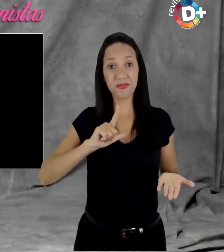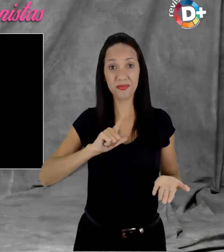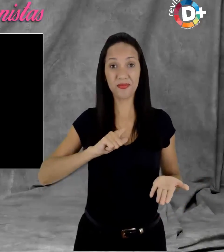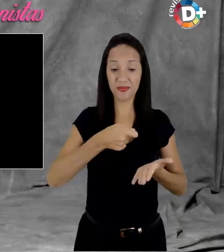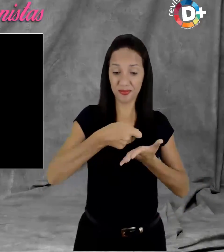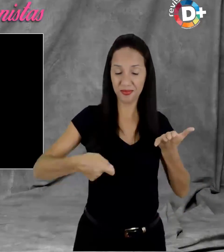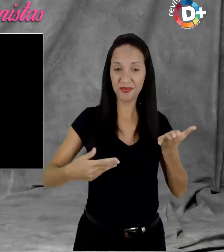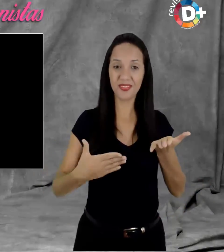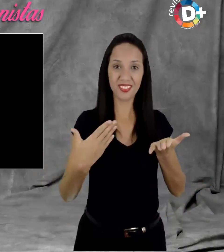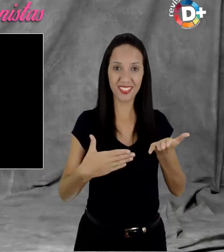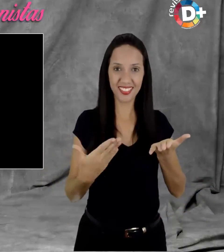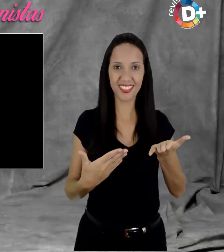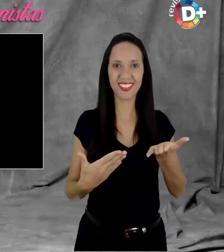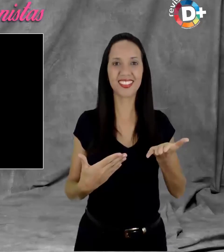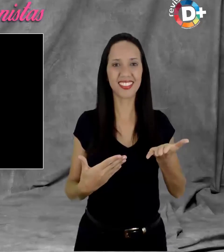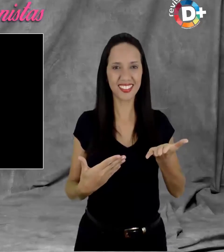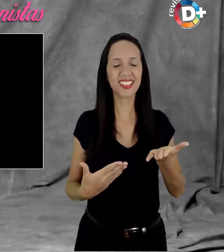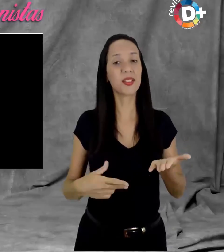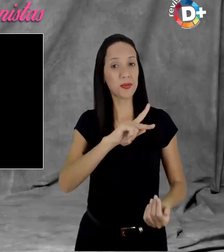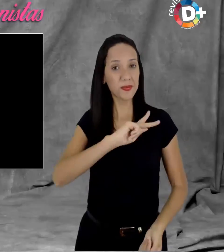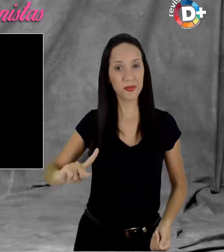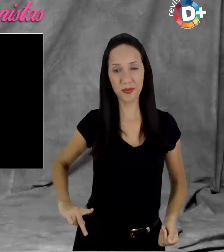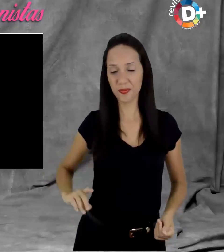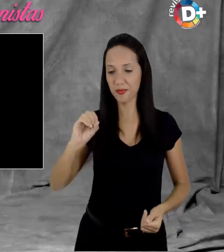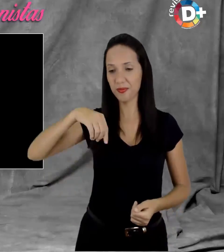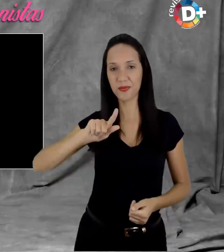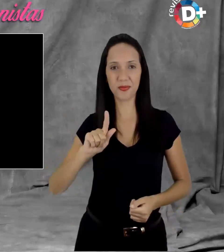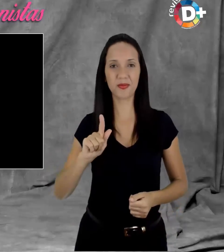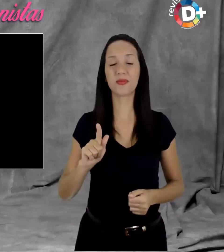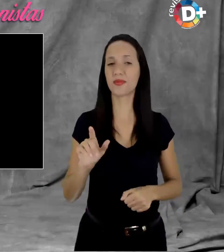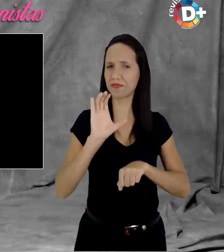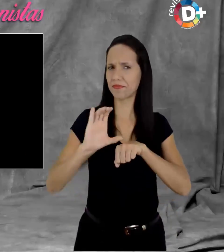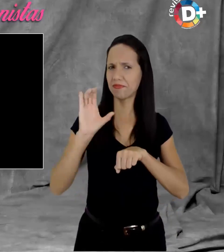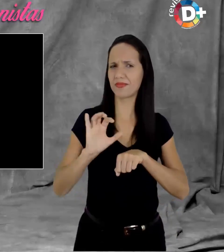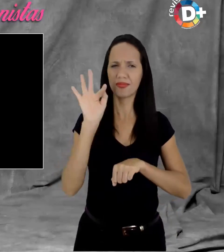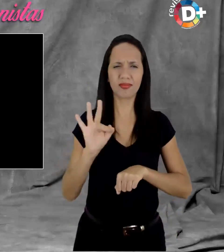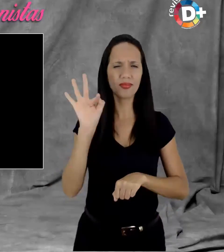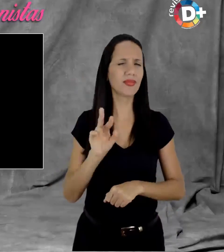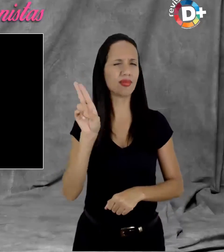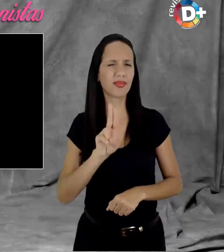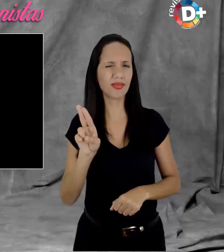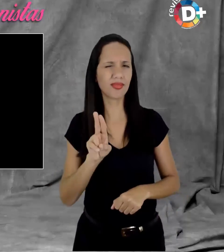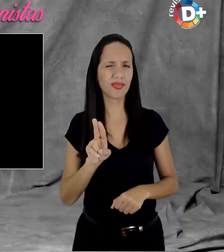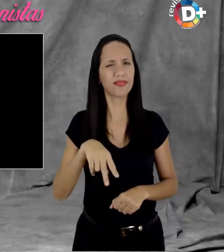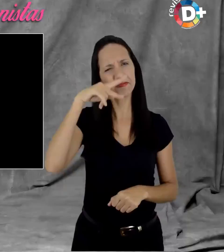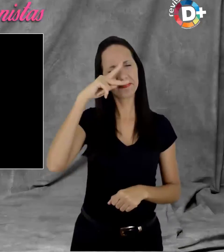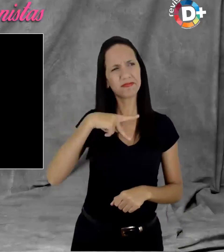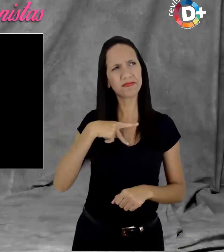Tampouco autoria de livros, presidência de ONGs e curso superior. Ter o próprio